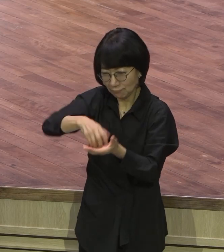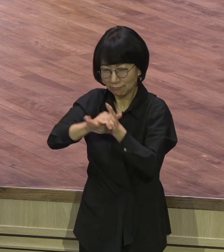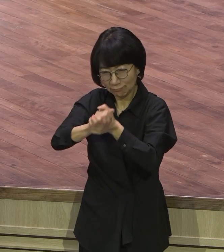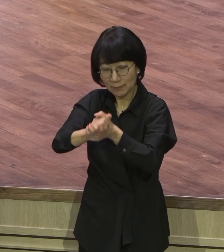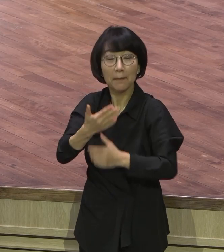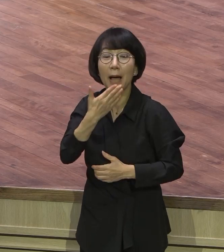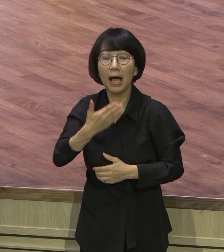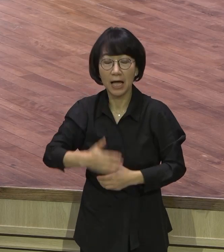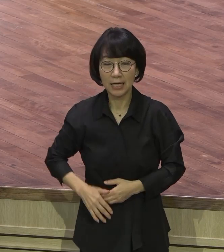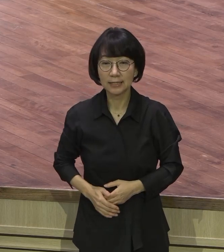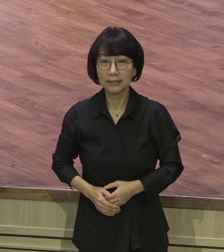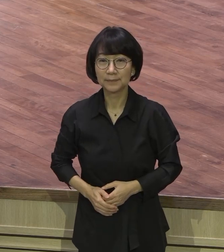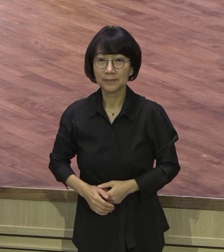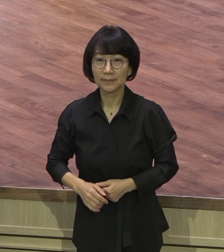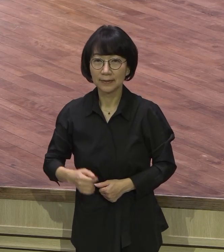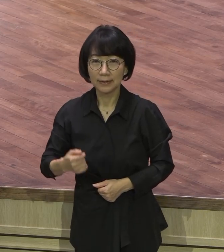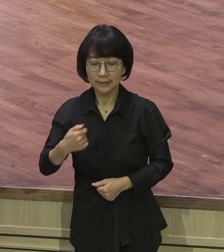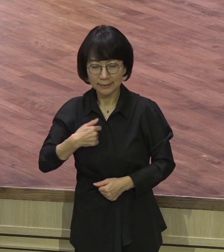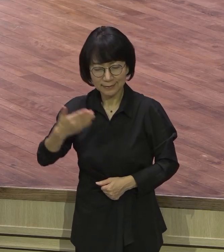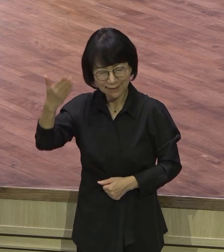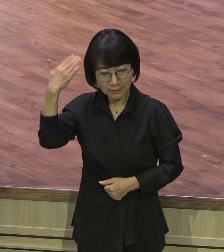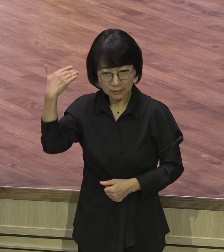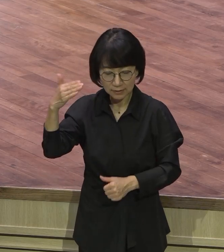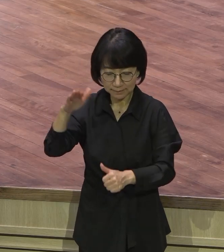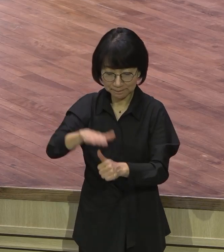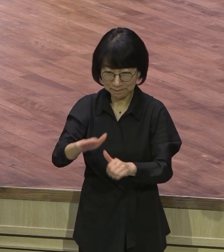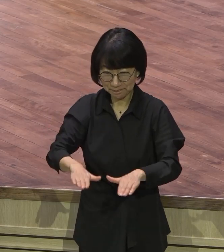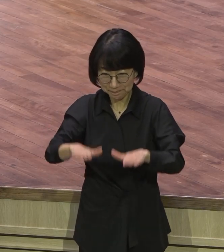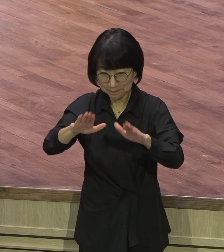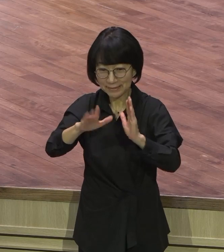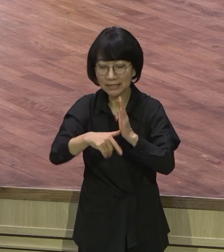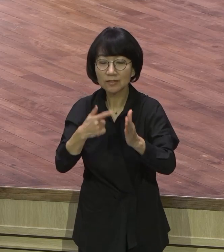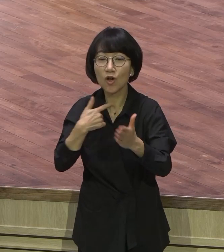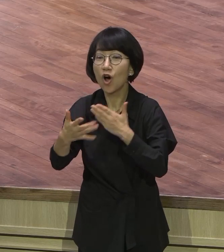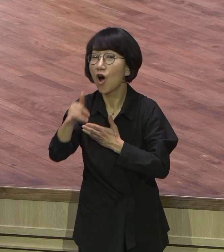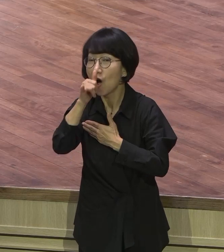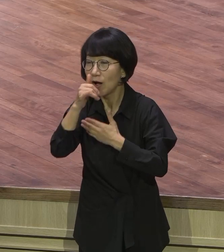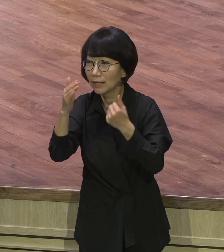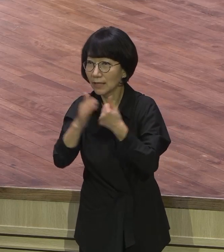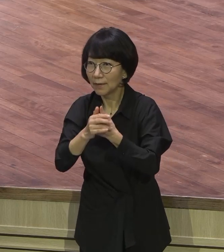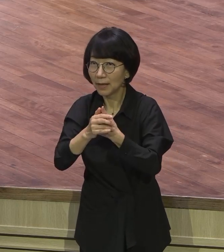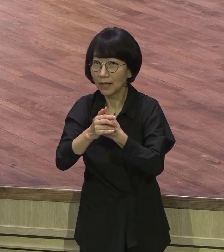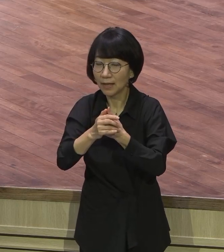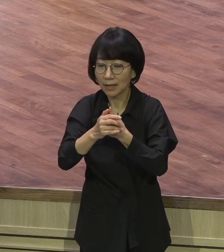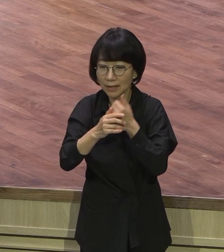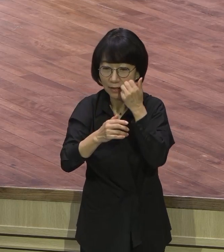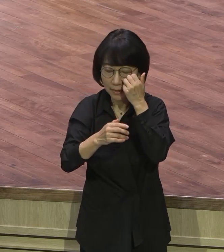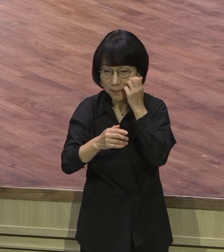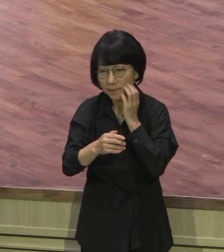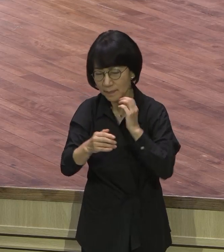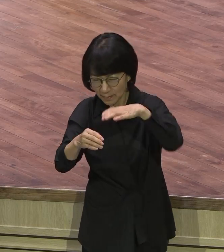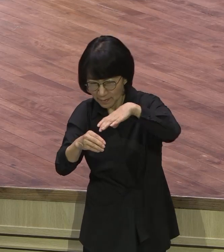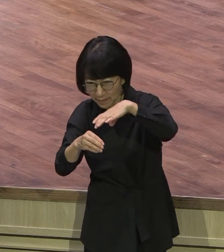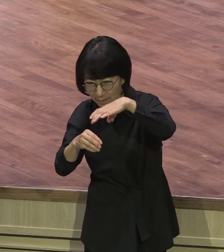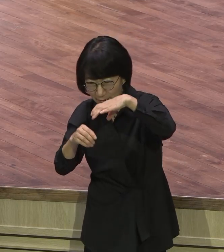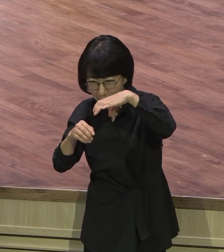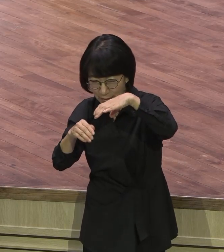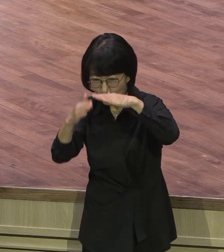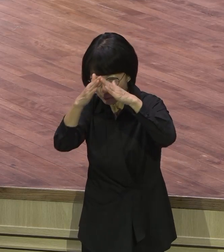자랐기 때문에 기도굴을 만들어라고 지지를 했어요 빈 공간 쌓여다가 기도굴을 만들어라 하는 걸 1대1로